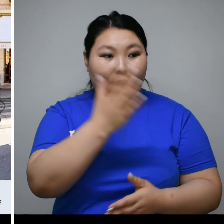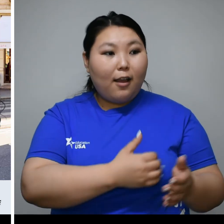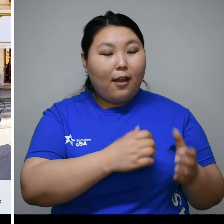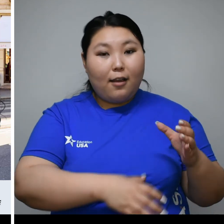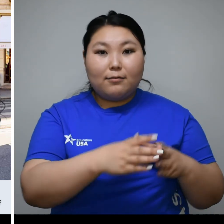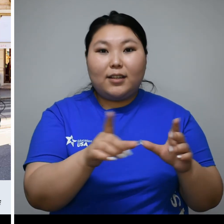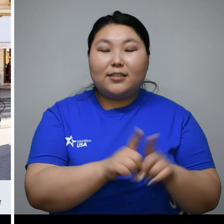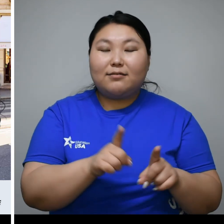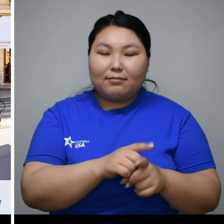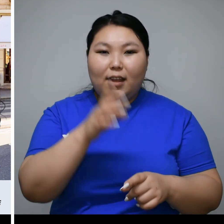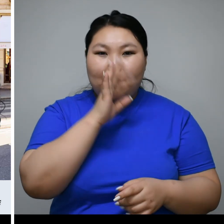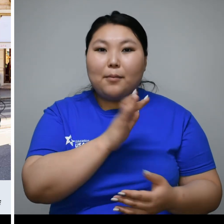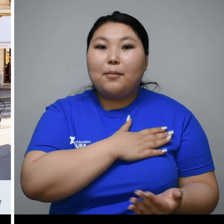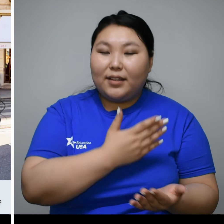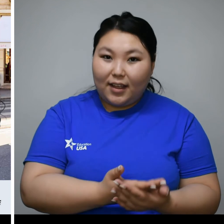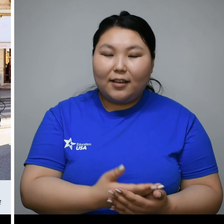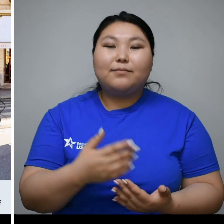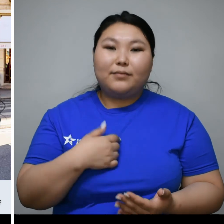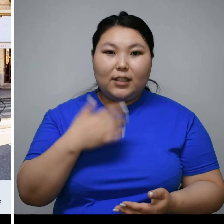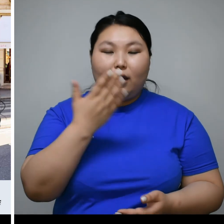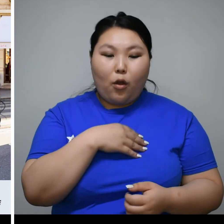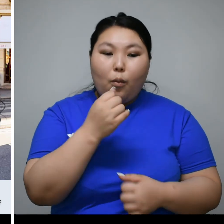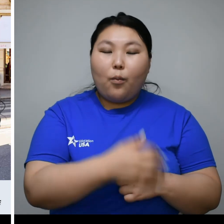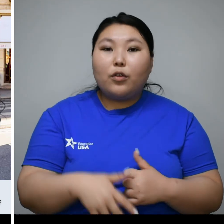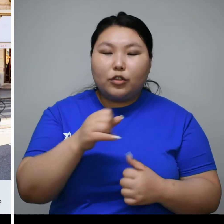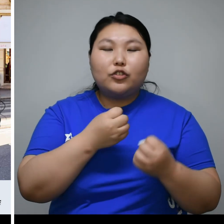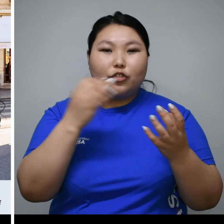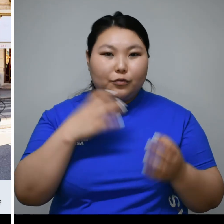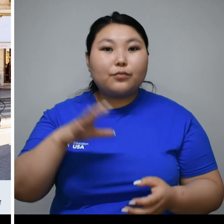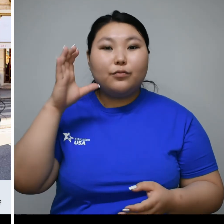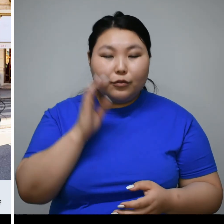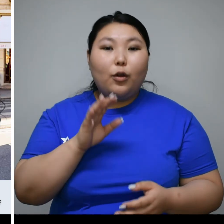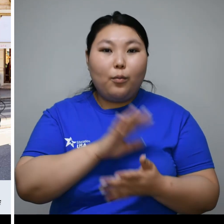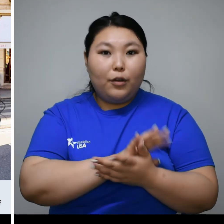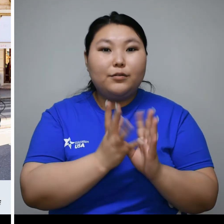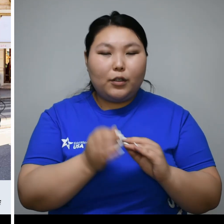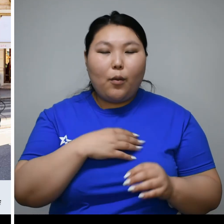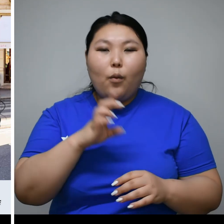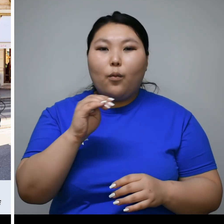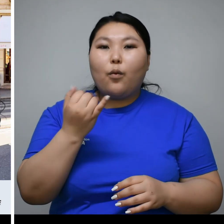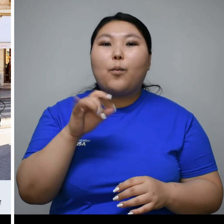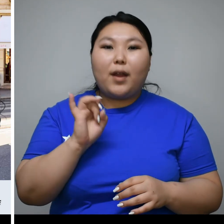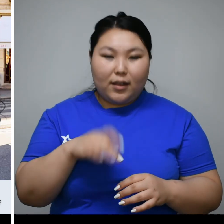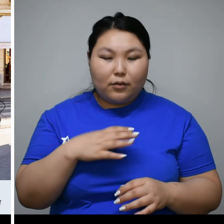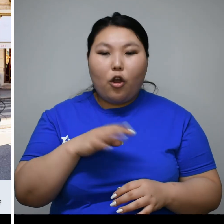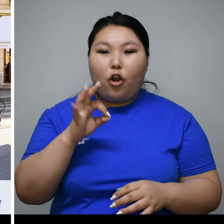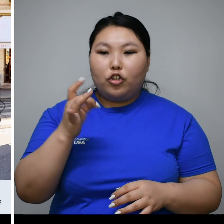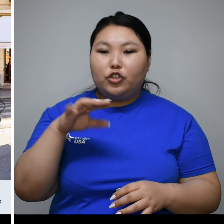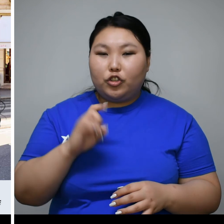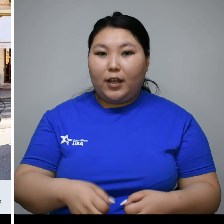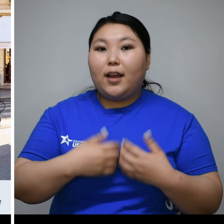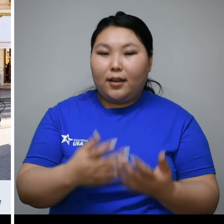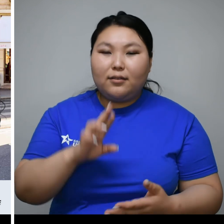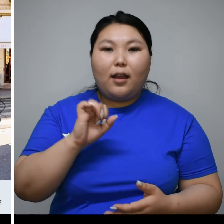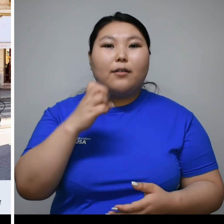баярлалаа. Танаа хамт бол ичсчихсэн. Маш их баярлалаа. Би танаа подкастуудыг зөндөө их сонссон болохоор Fulbright-ийн өргөдөл